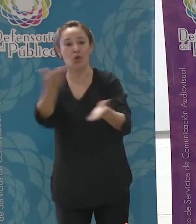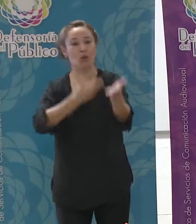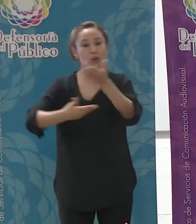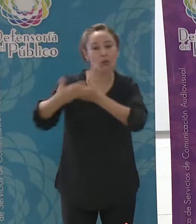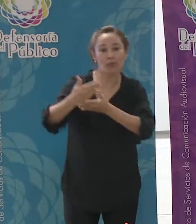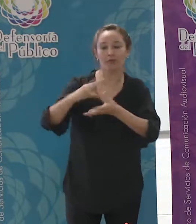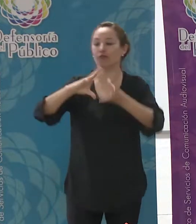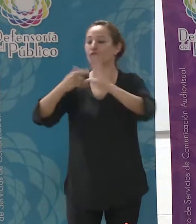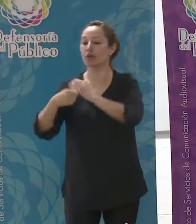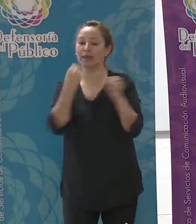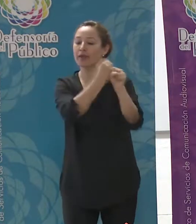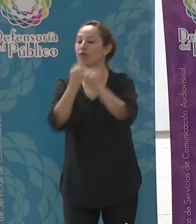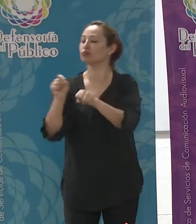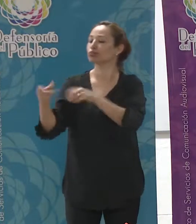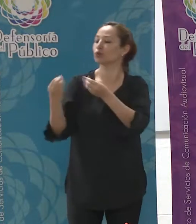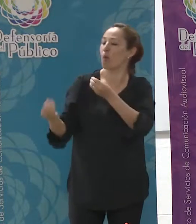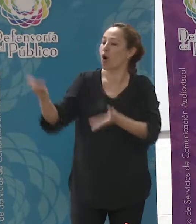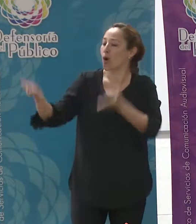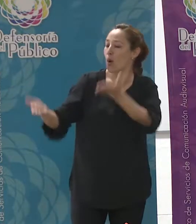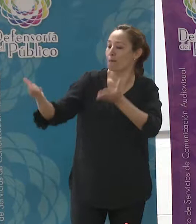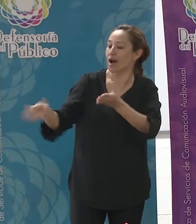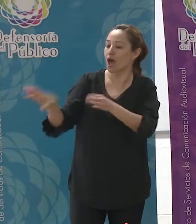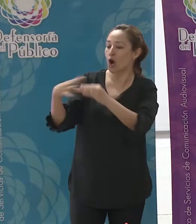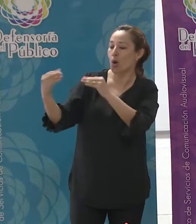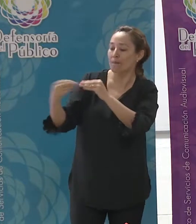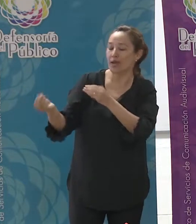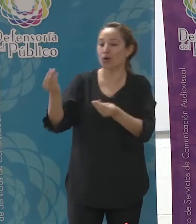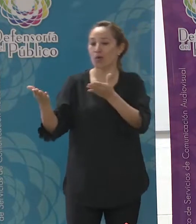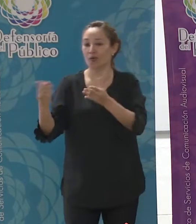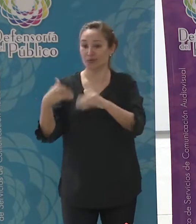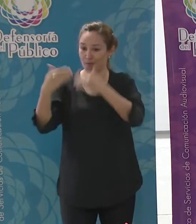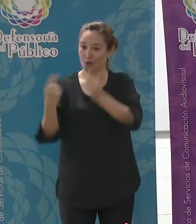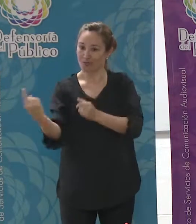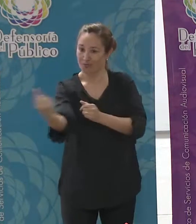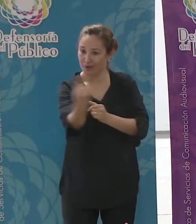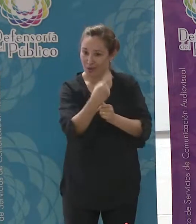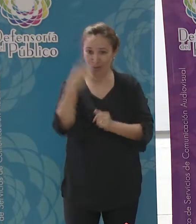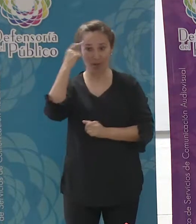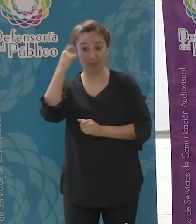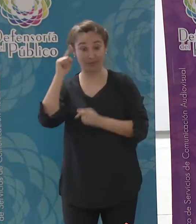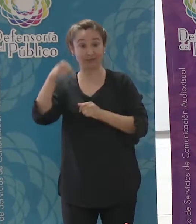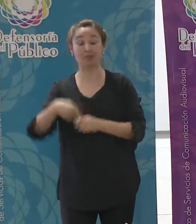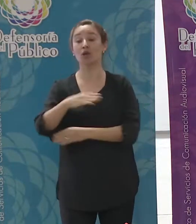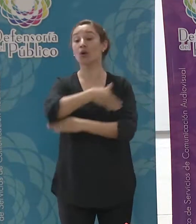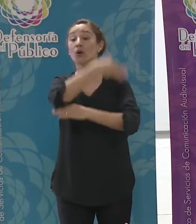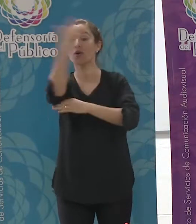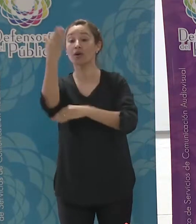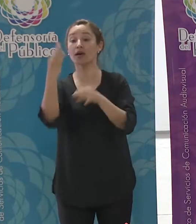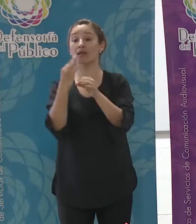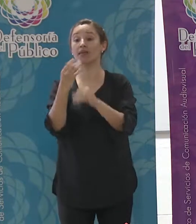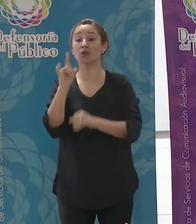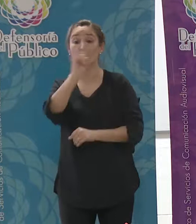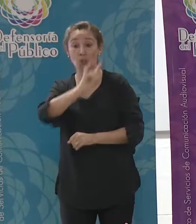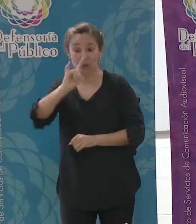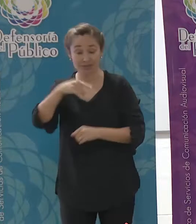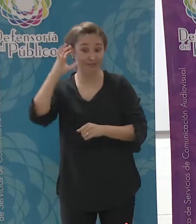de desarrollo, especialmente uno muy específico, que son las Jornadas Nacionales de Radios Universitarias, que